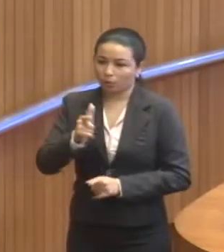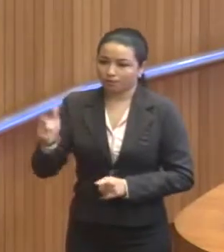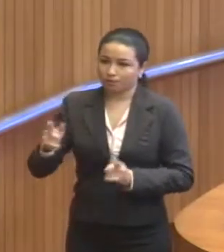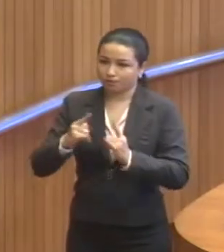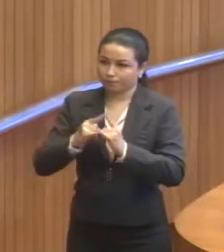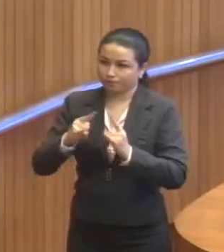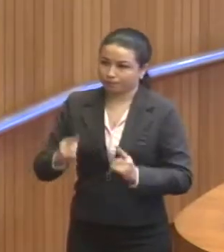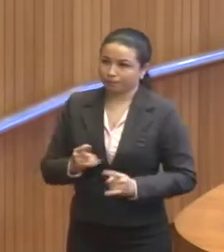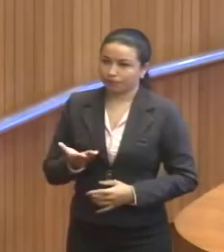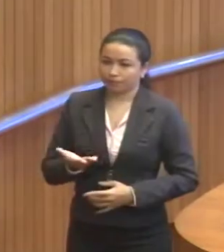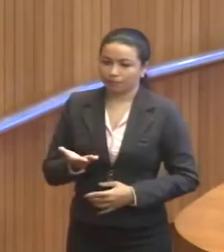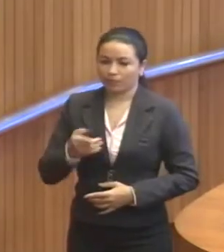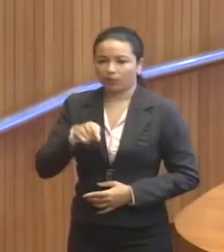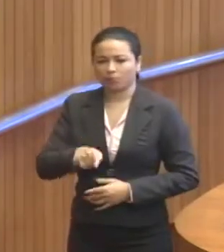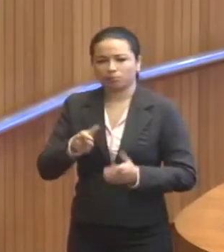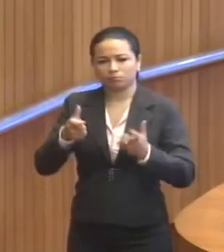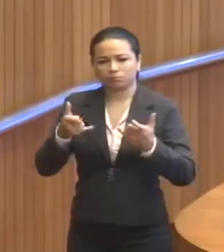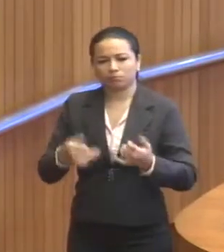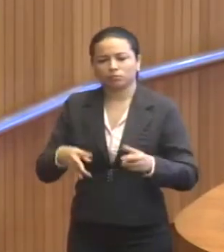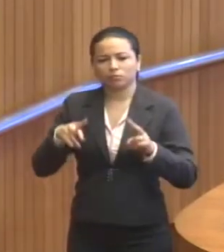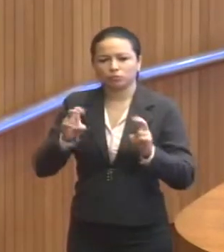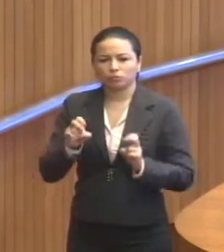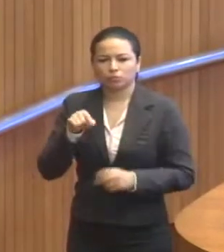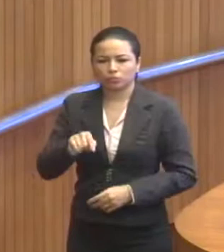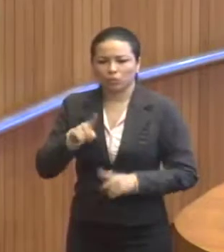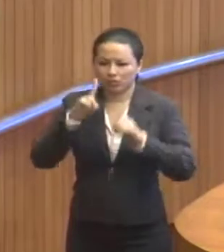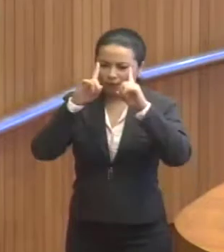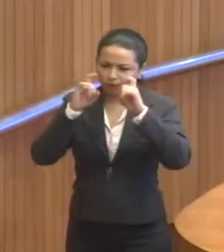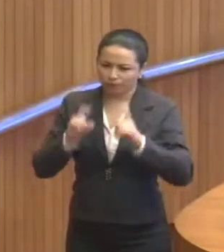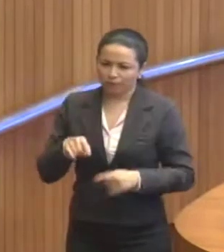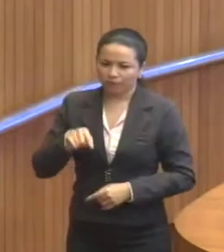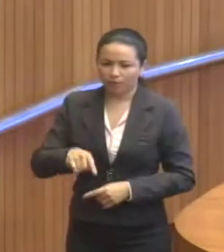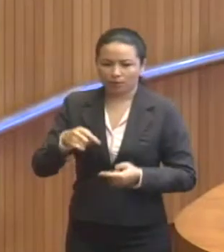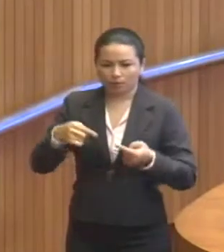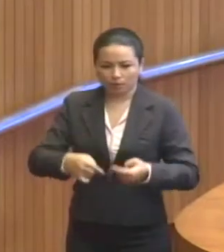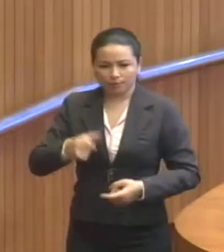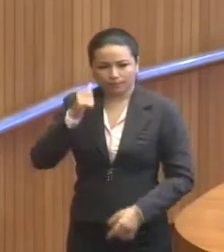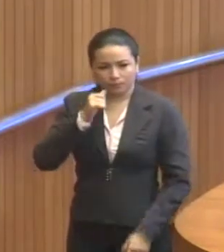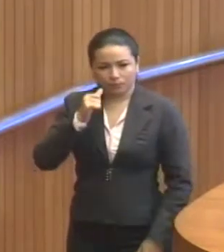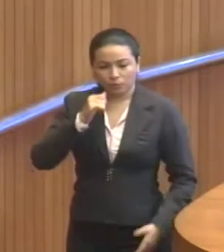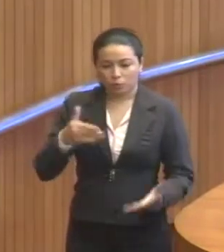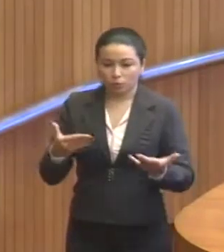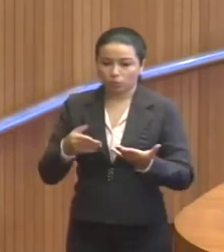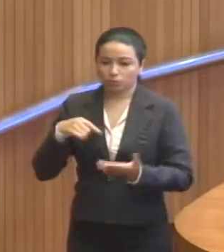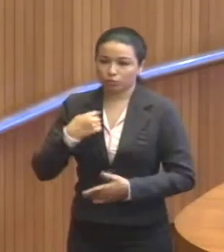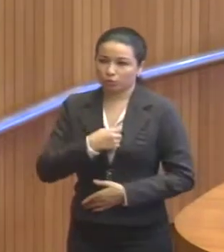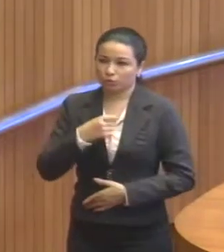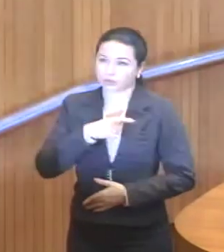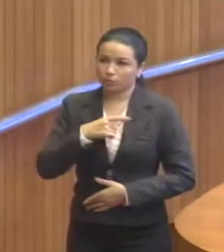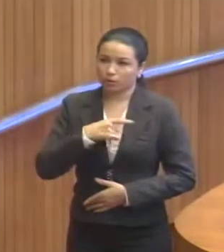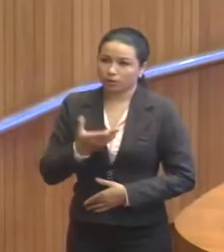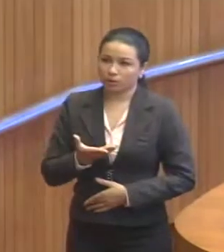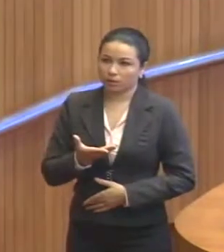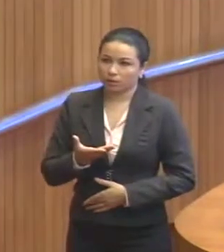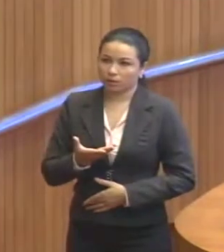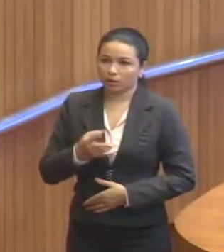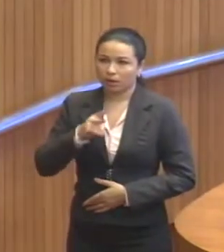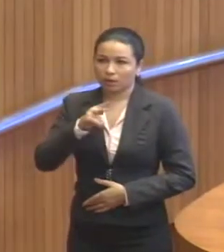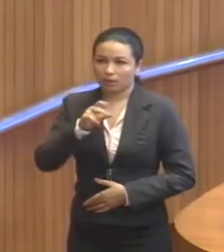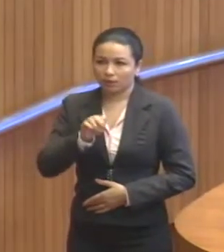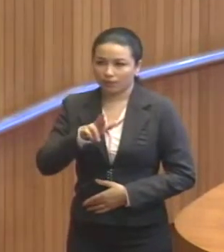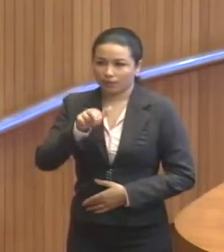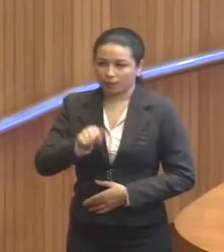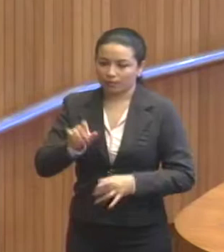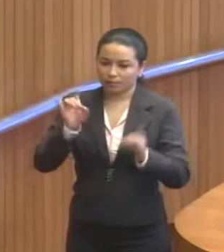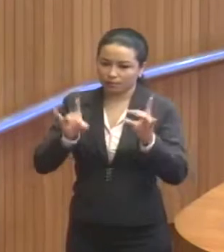outras organizações, se diz respeito à questão da violência contra a mulher. Hoje nós temos a vara